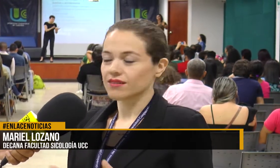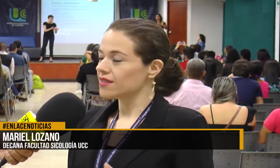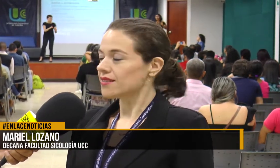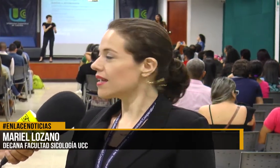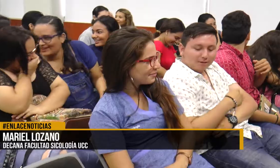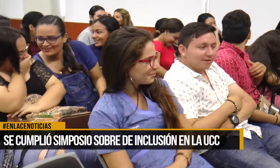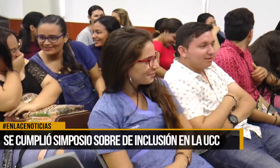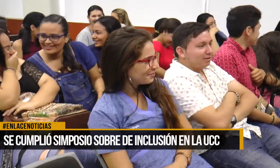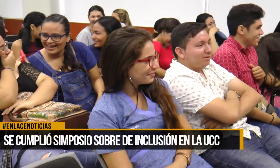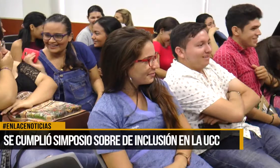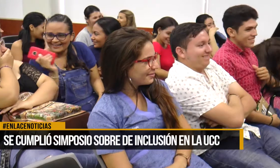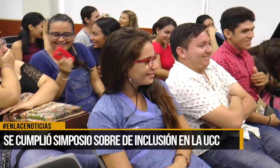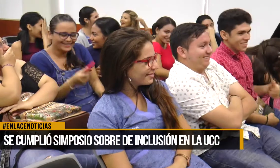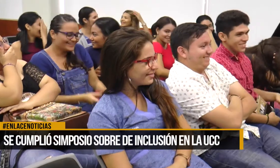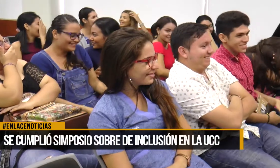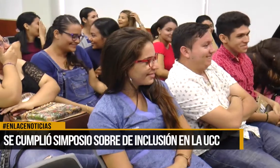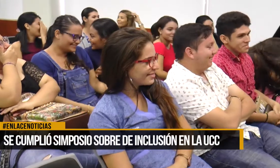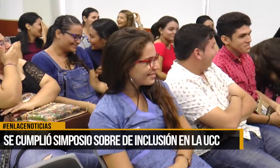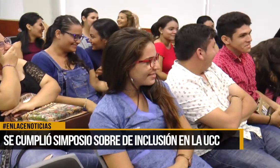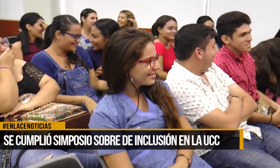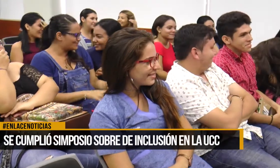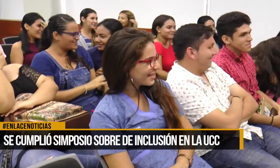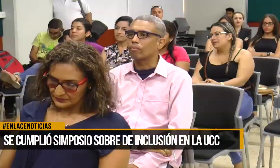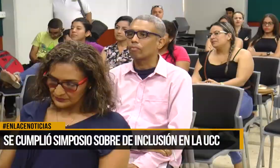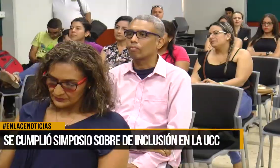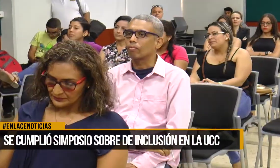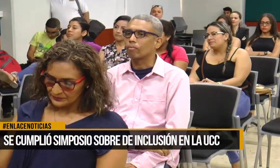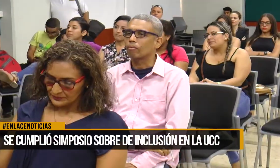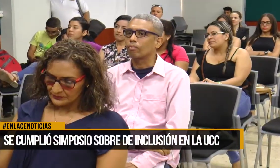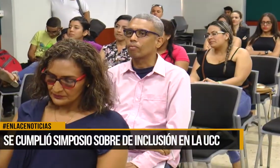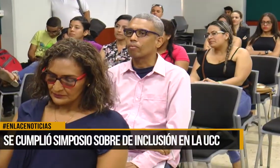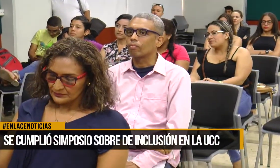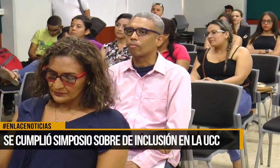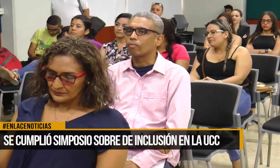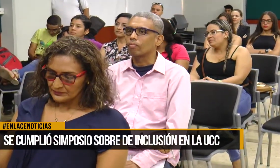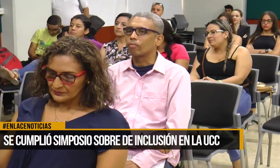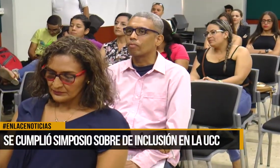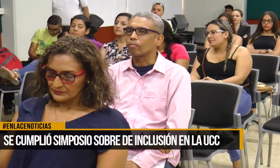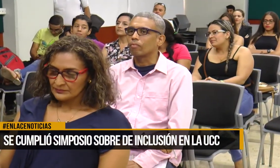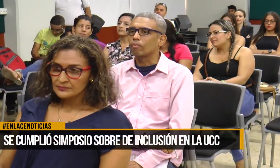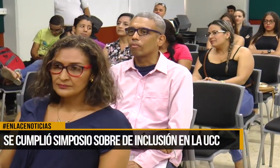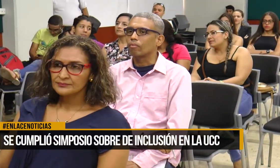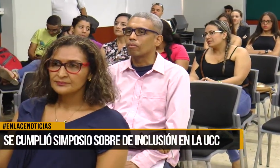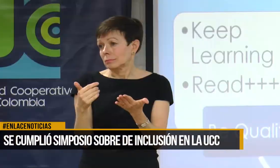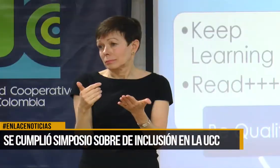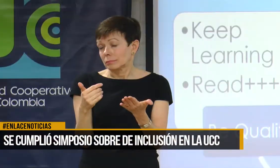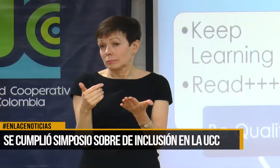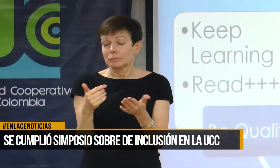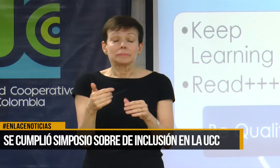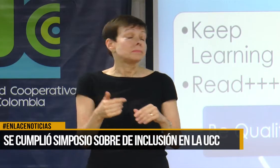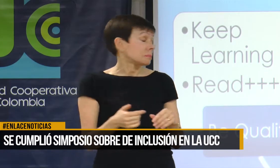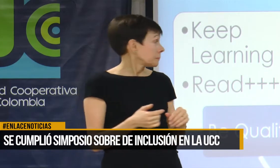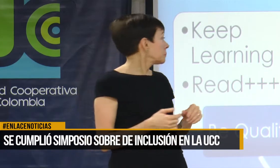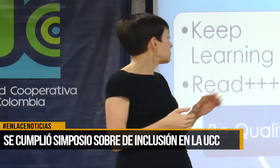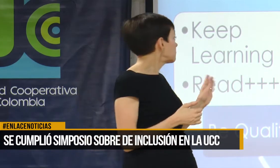equidad en general. Este simposio contó con la participación de destacados conferencistas internacionales